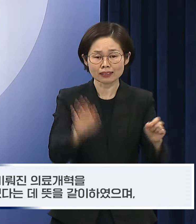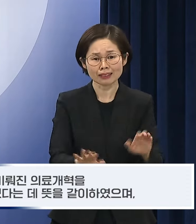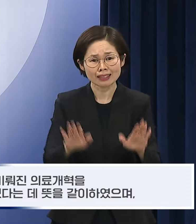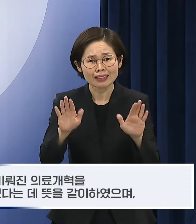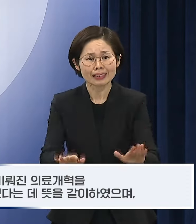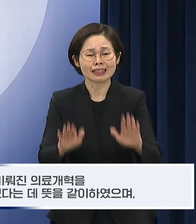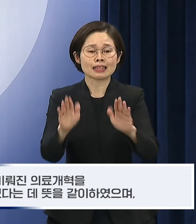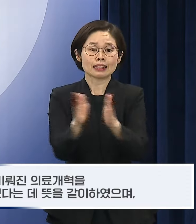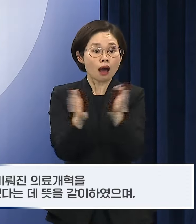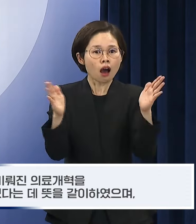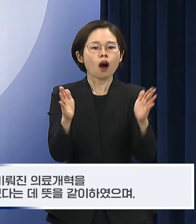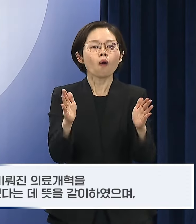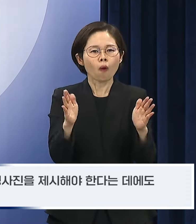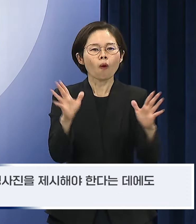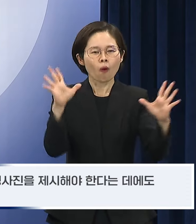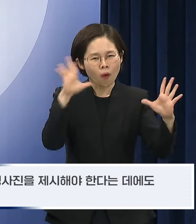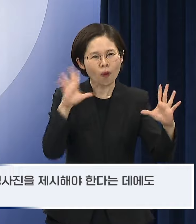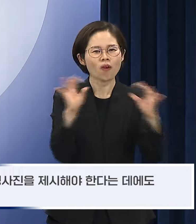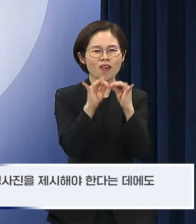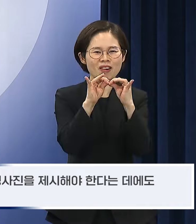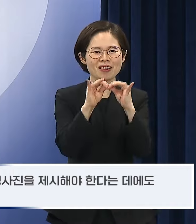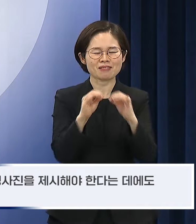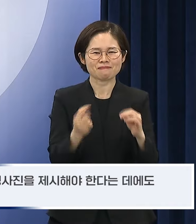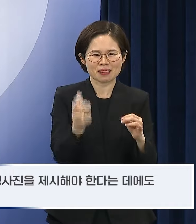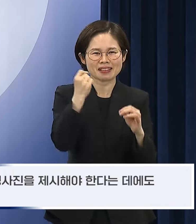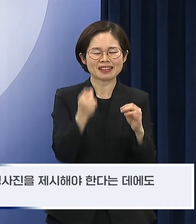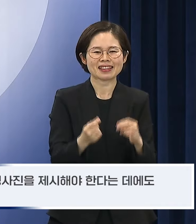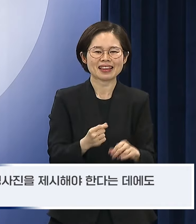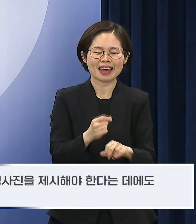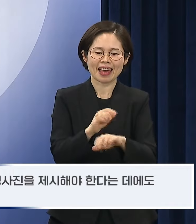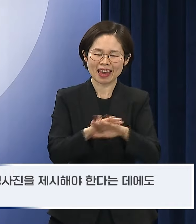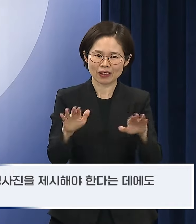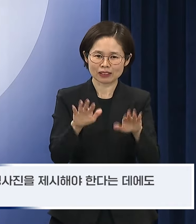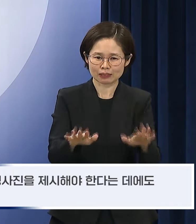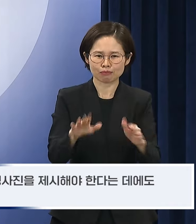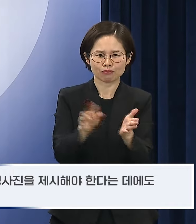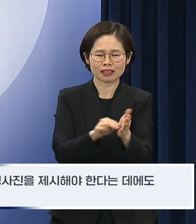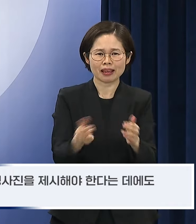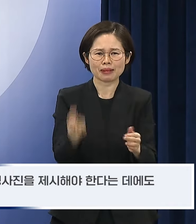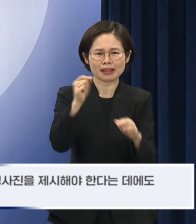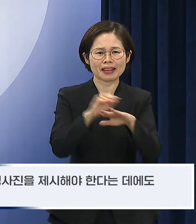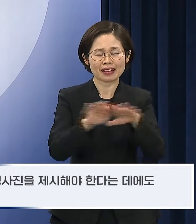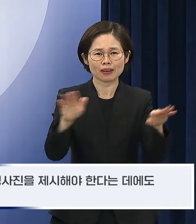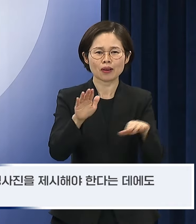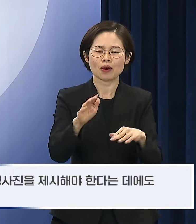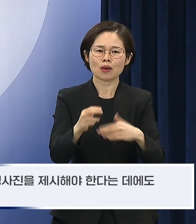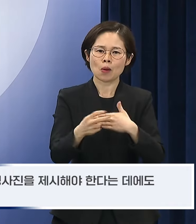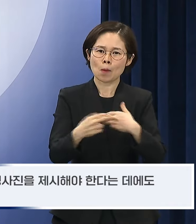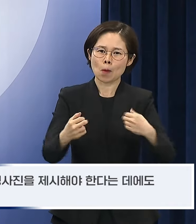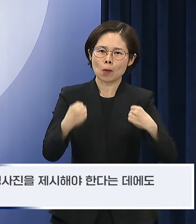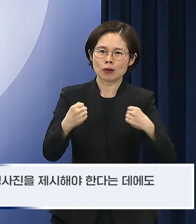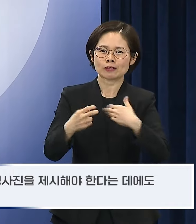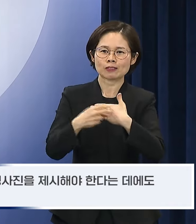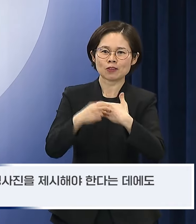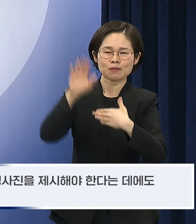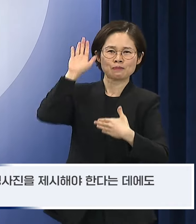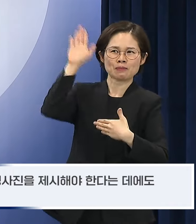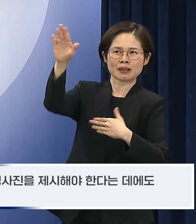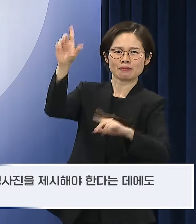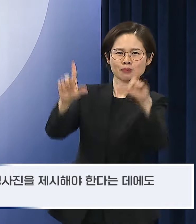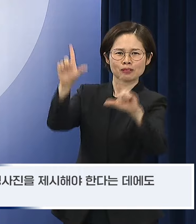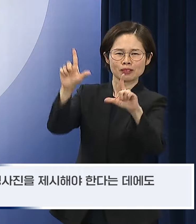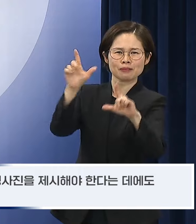뜻을 같이 하였으며 지금의 문제를 조속히 풀고 보건의료의 미래청사진을 제시해야 한다는